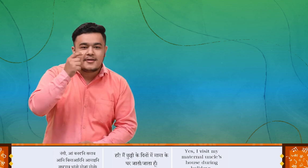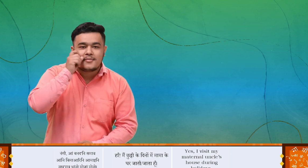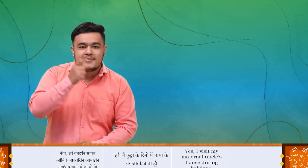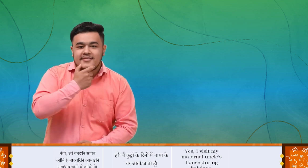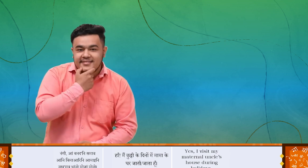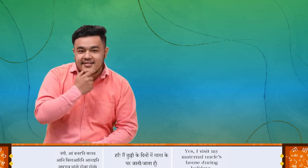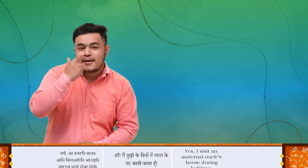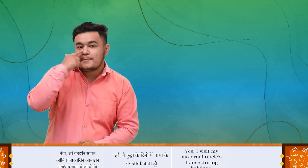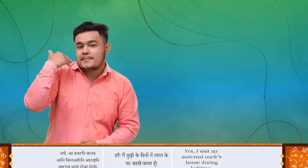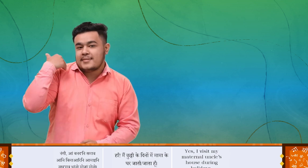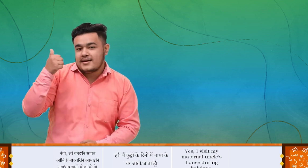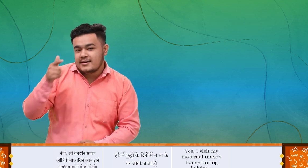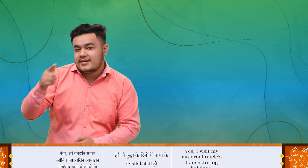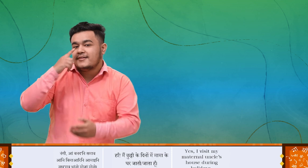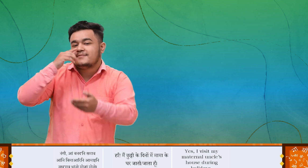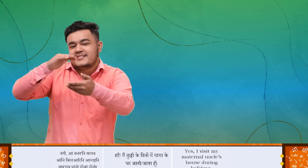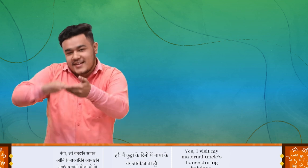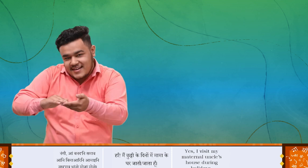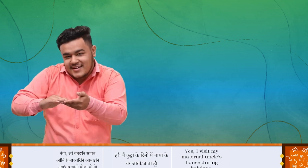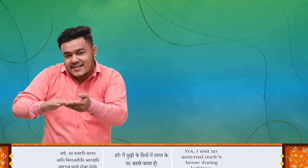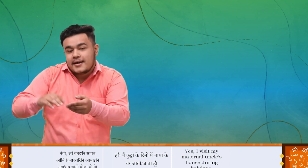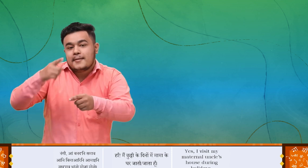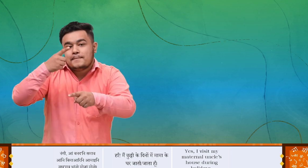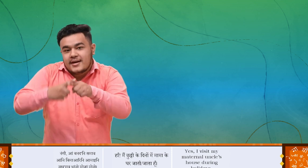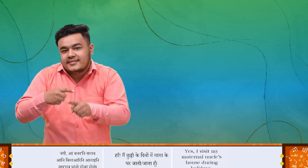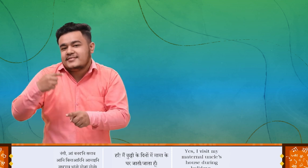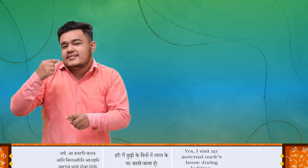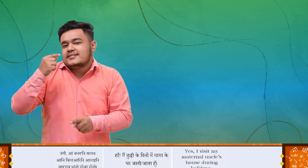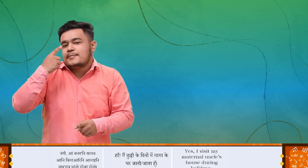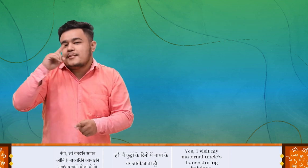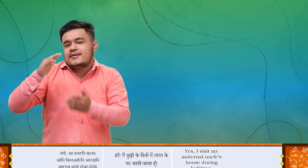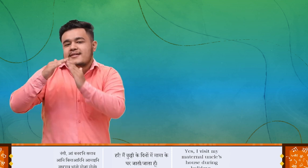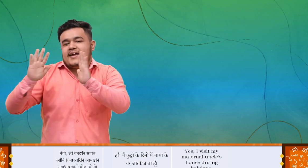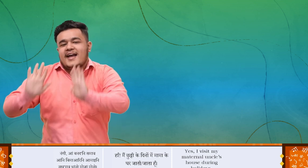समायाव आंनि बिमारिनि आमायनि नखराव थानो मोजां मोनो।